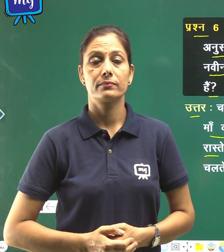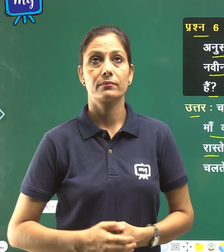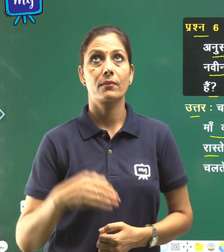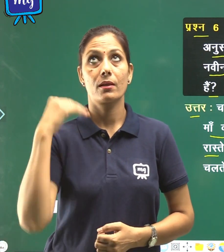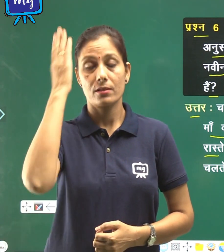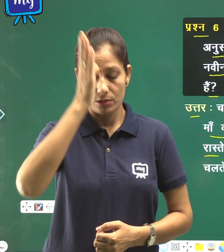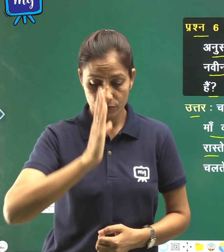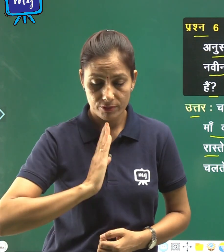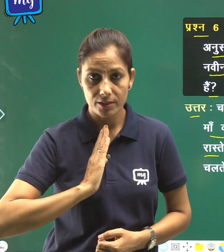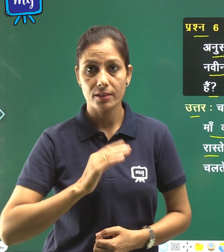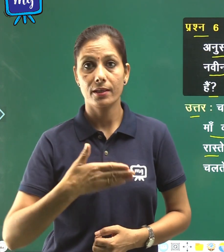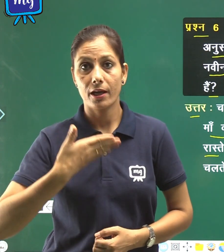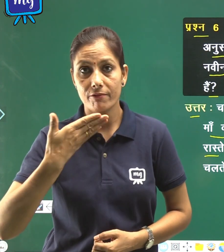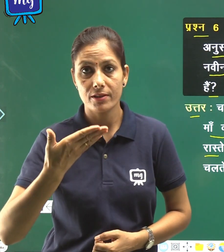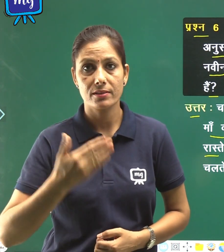ईश्वर की सलाह से